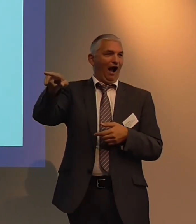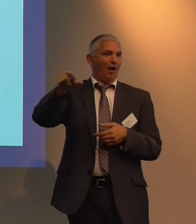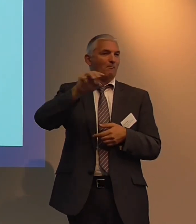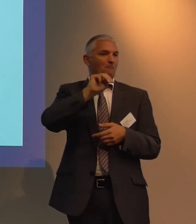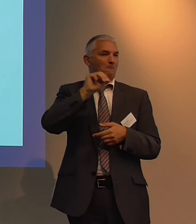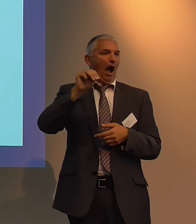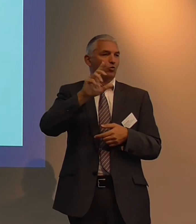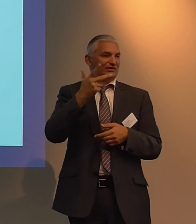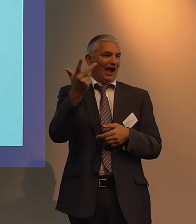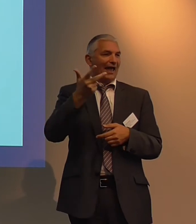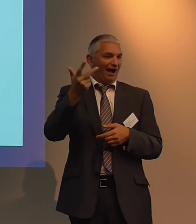haben